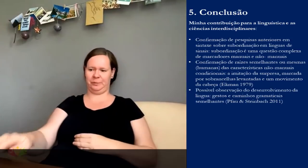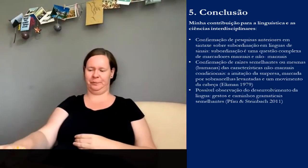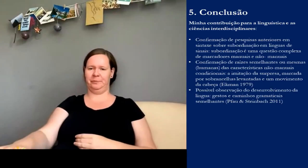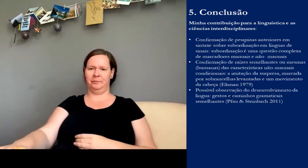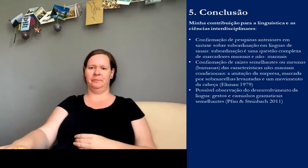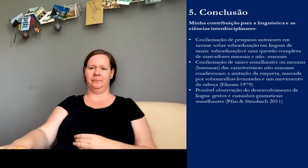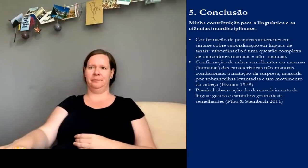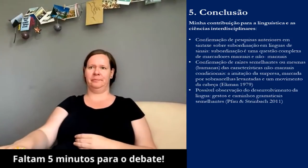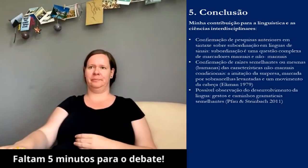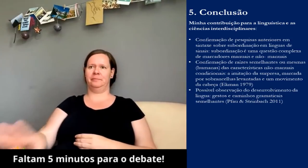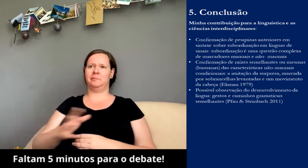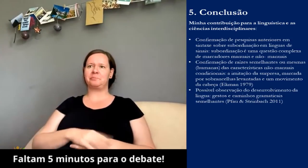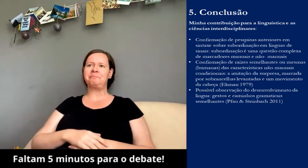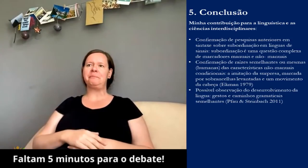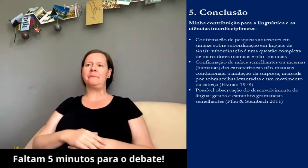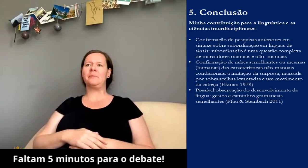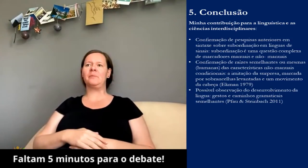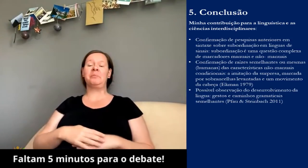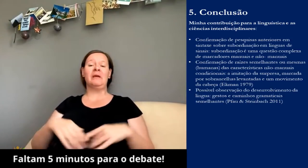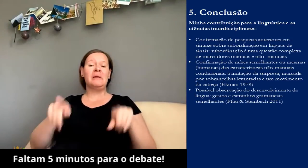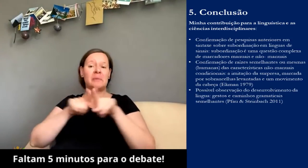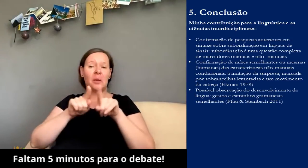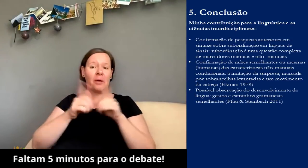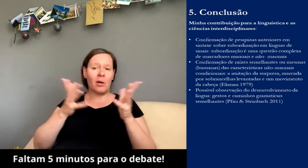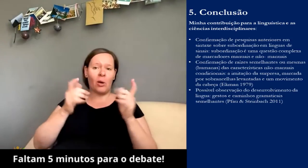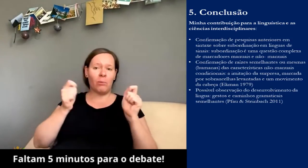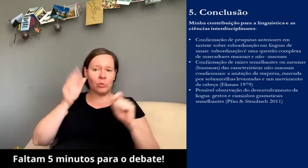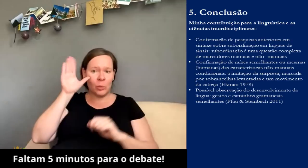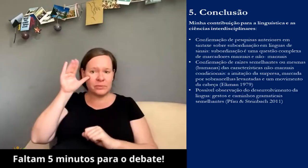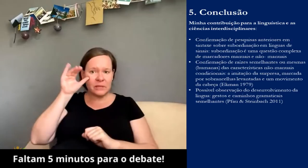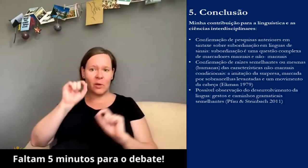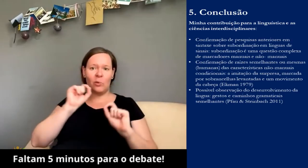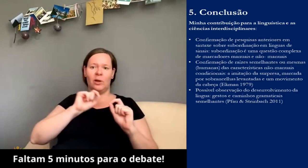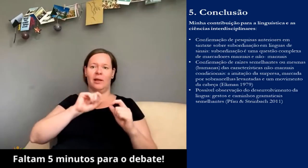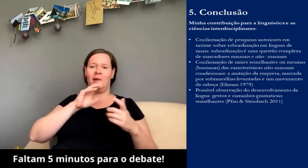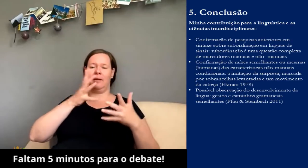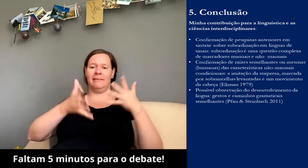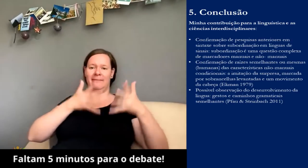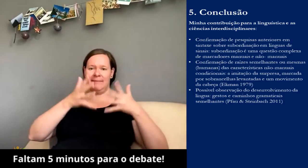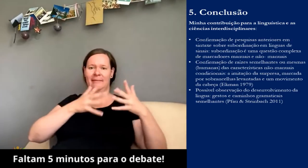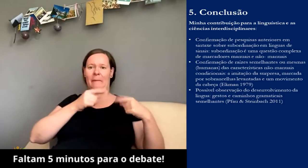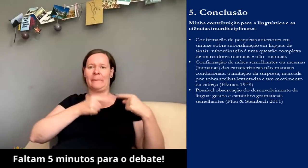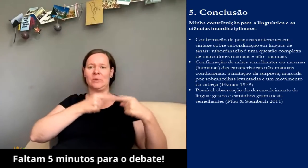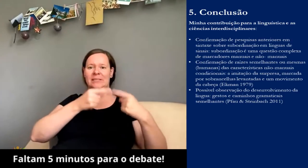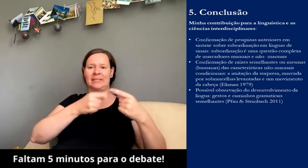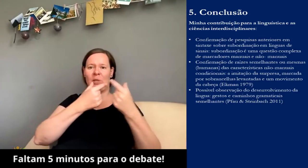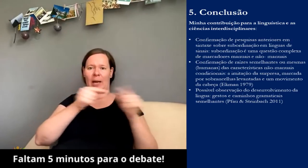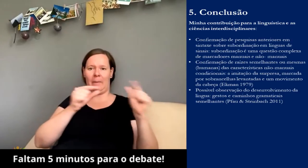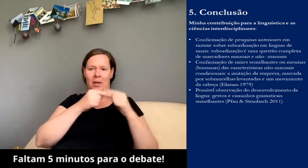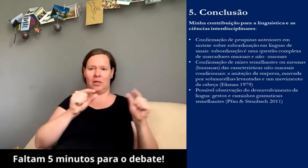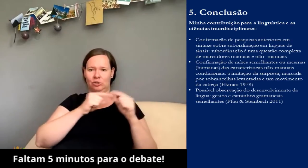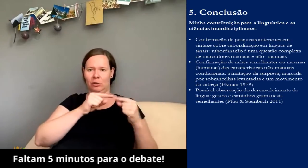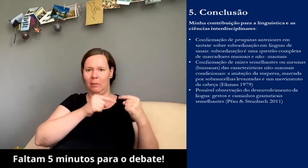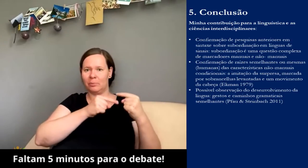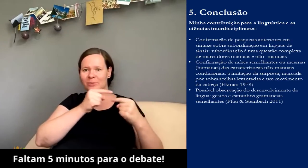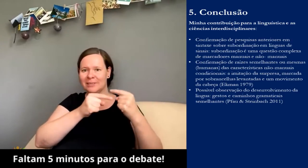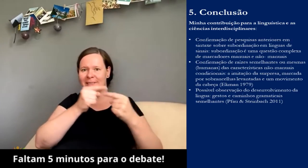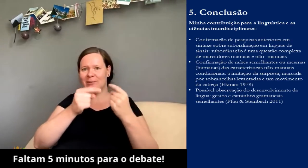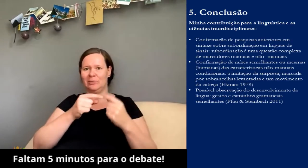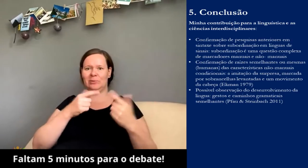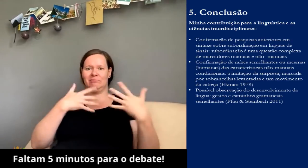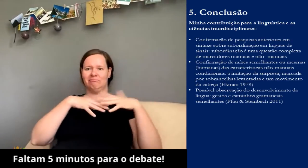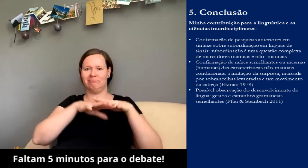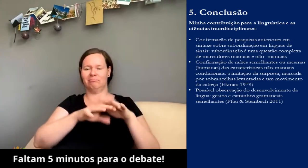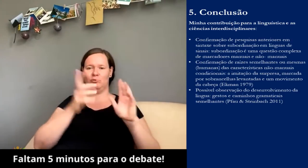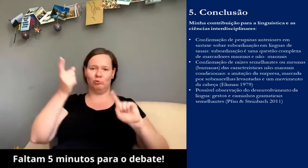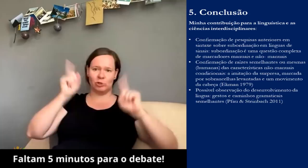que aparecem nas sentenças condicionais, translinguisticamente, vêm dessas emoções que são representadas nas marcas não manuais. A